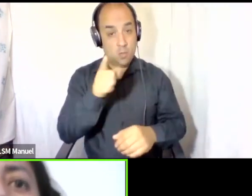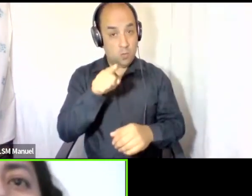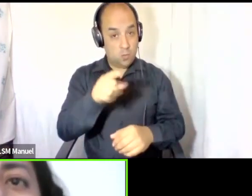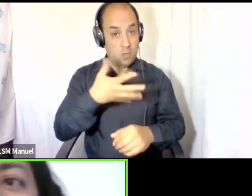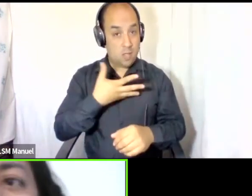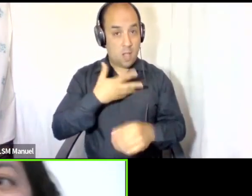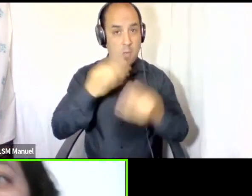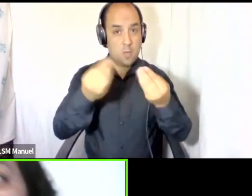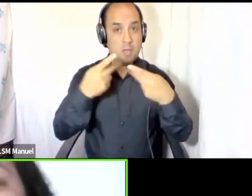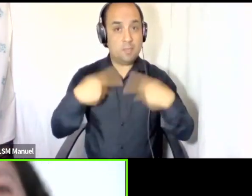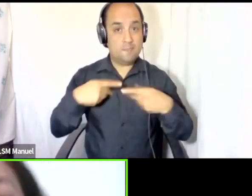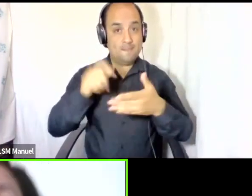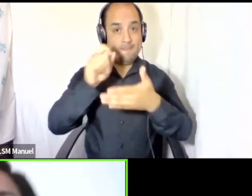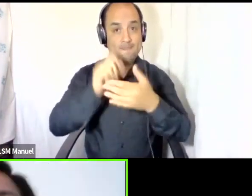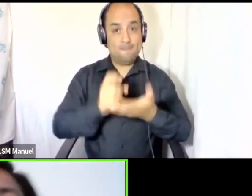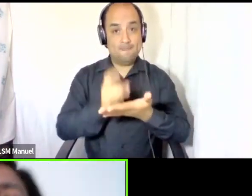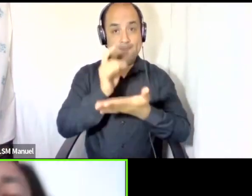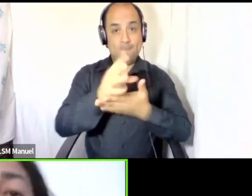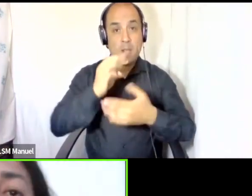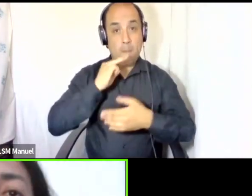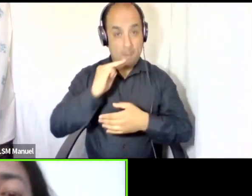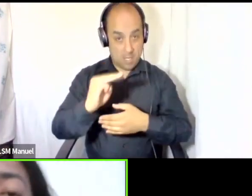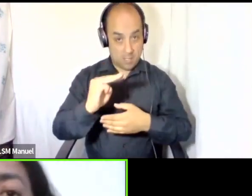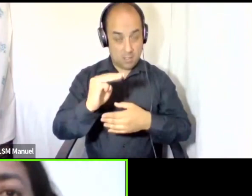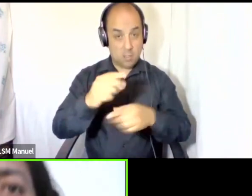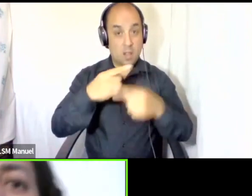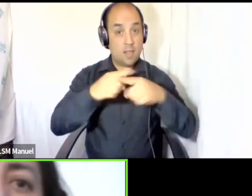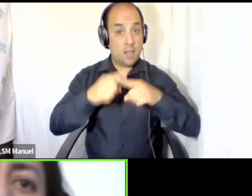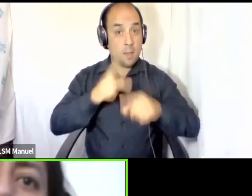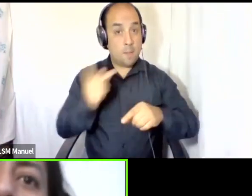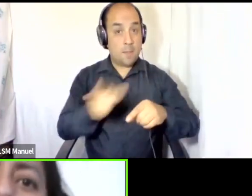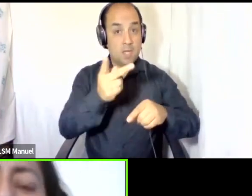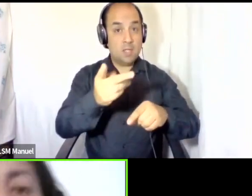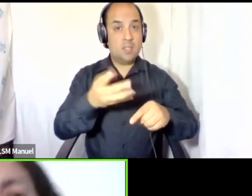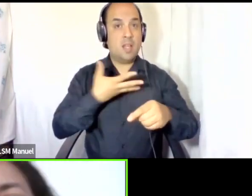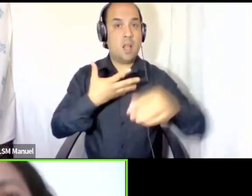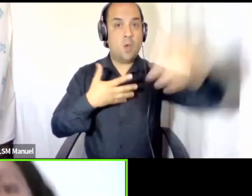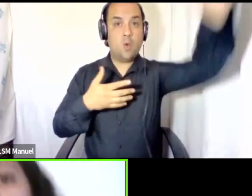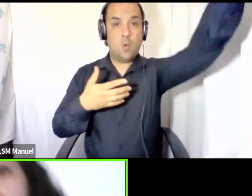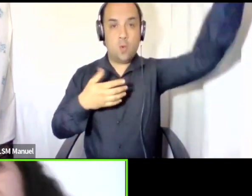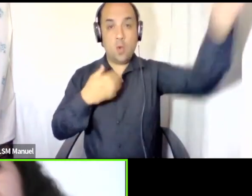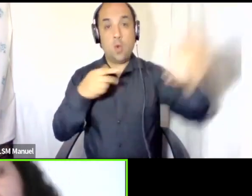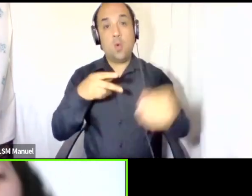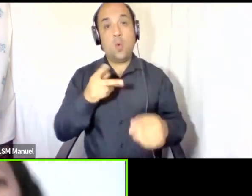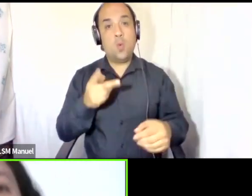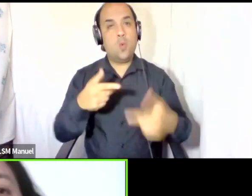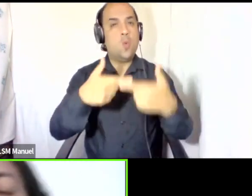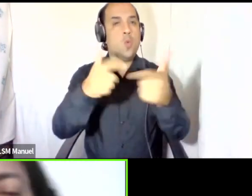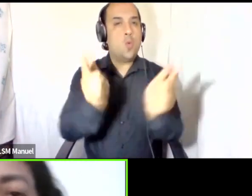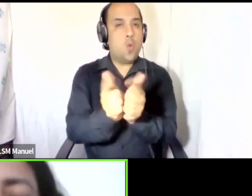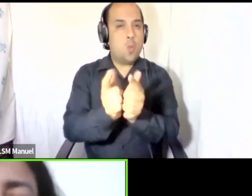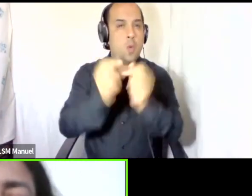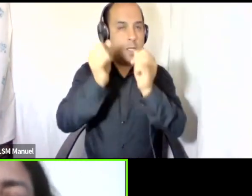que nos escribieron. Realmente son diversas las preguntas de colectivos en lo individual